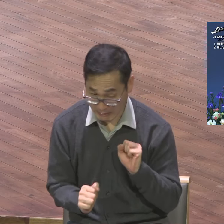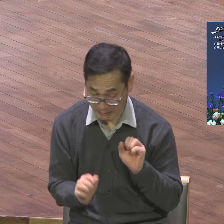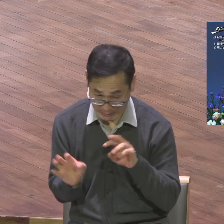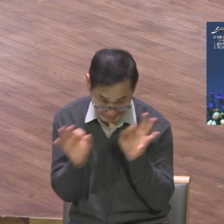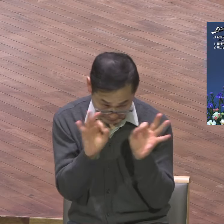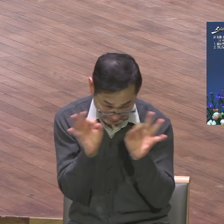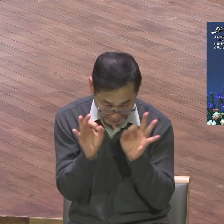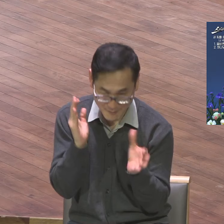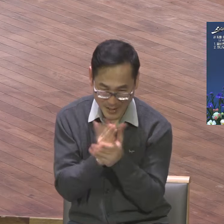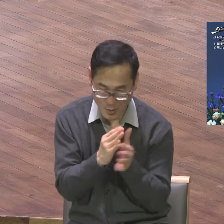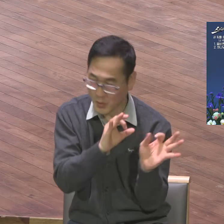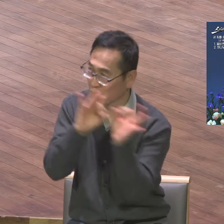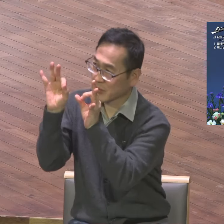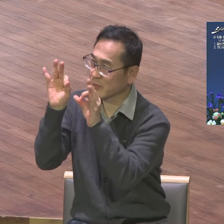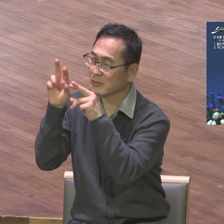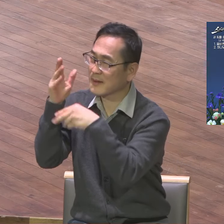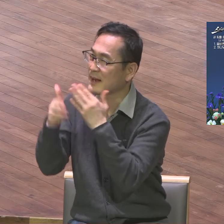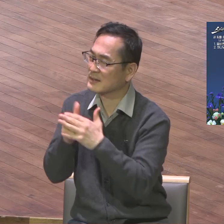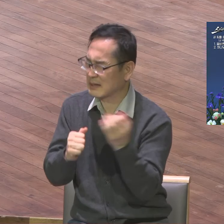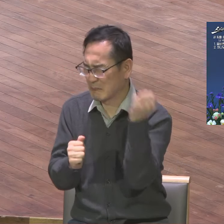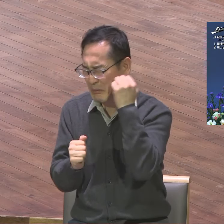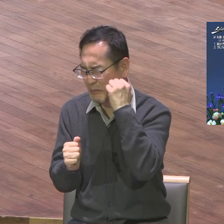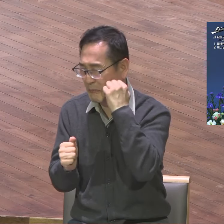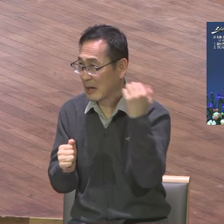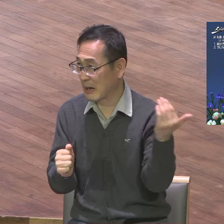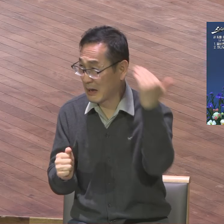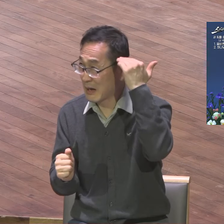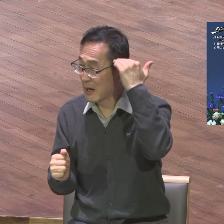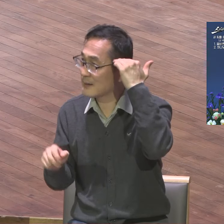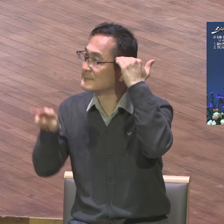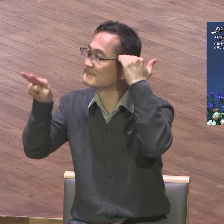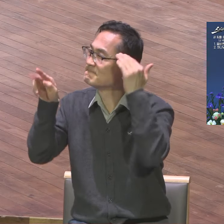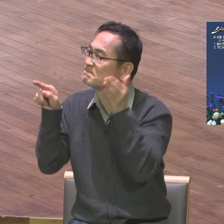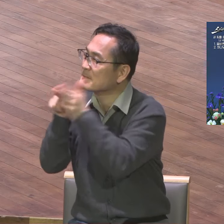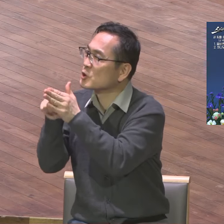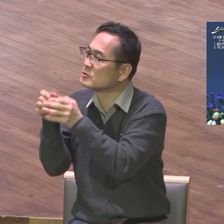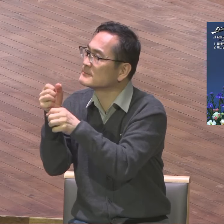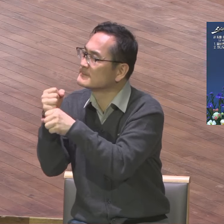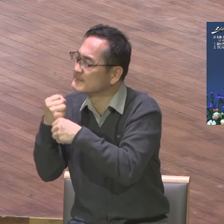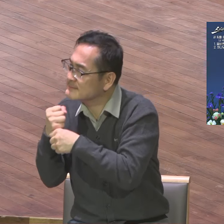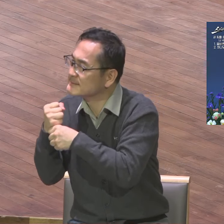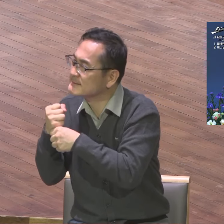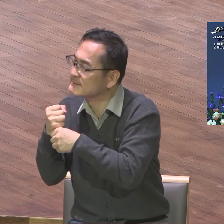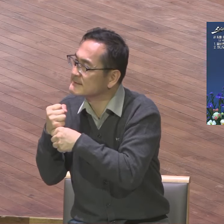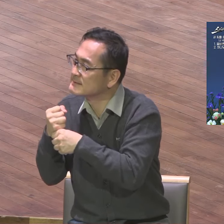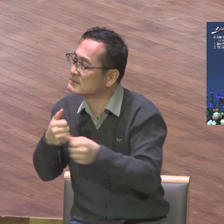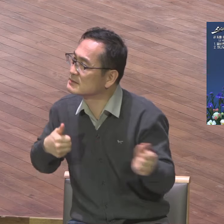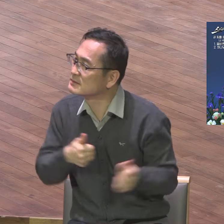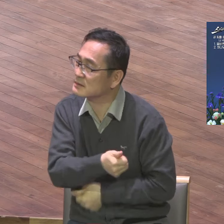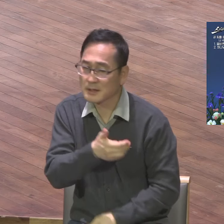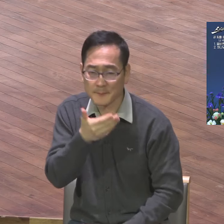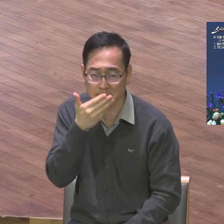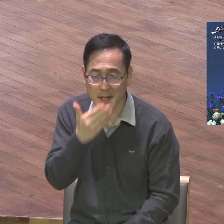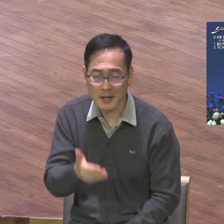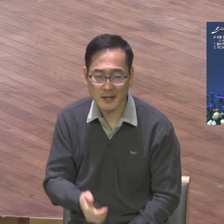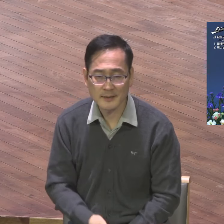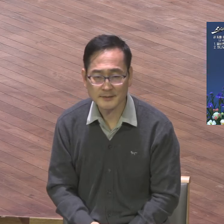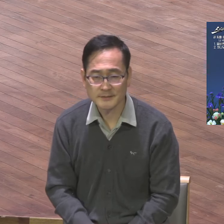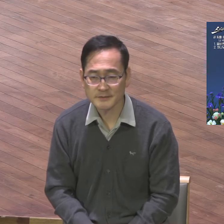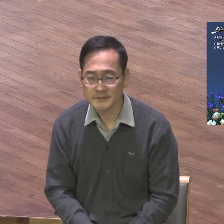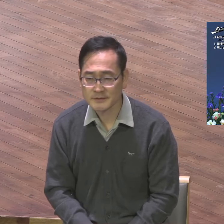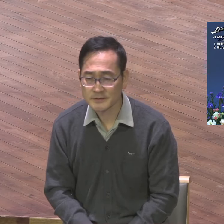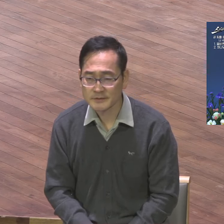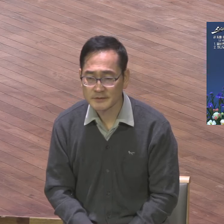어떤 시험 가운데서도 하나님을 전적으로 믿고 의지하겠다라는 뜻이에요.